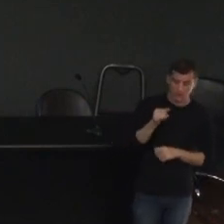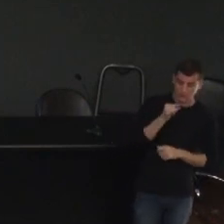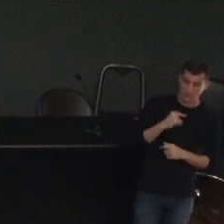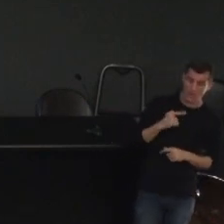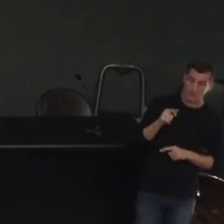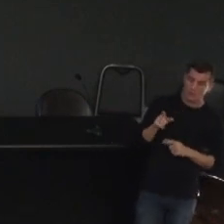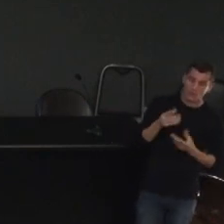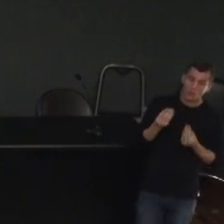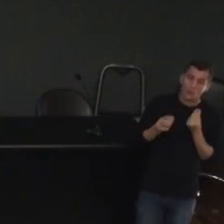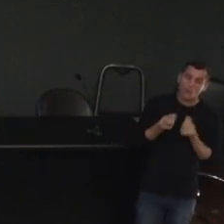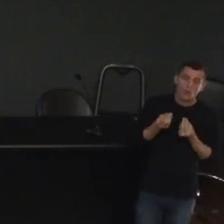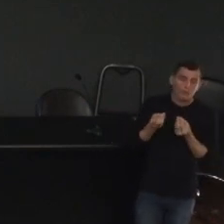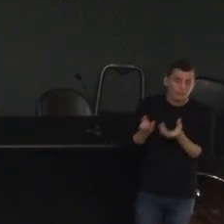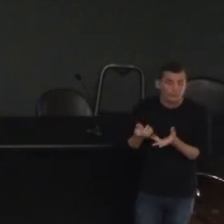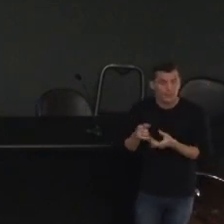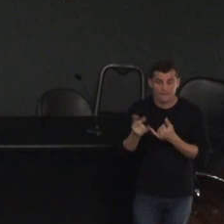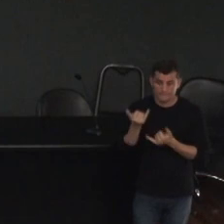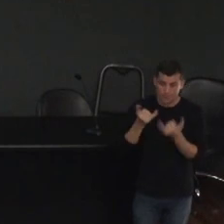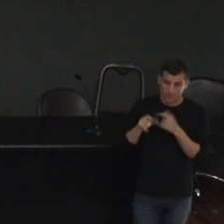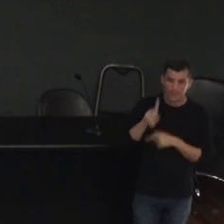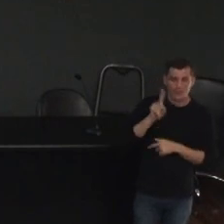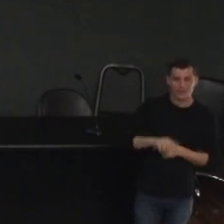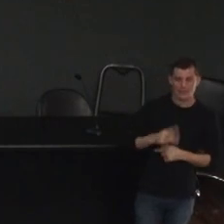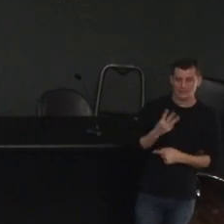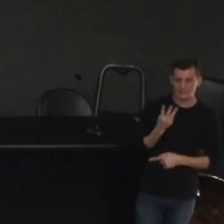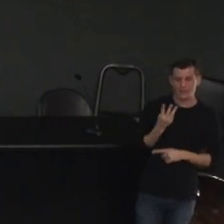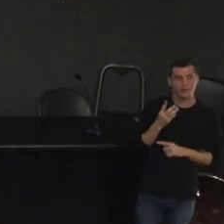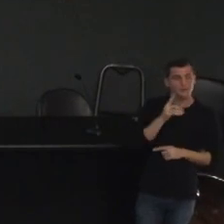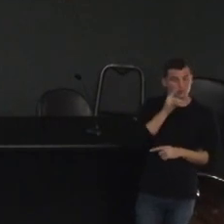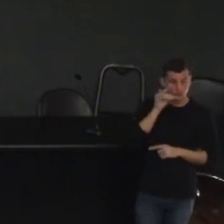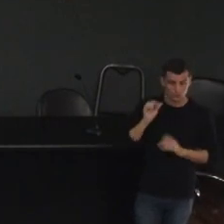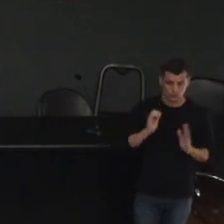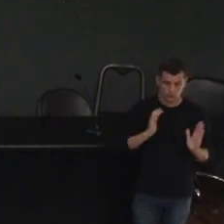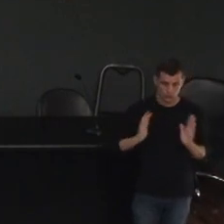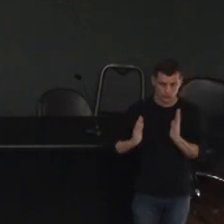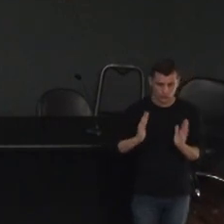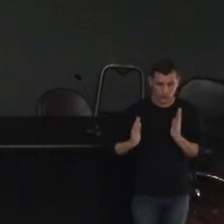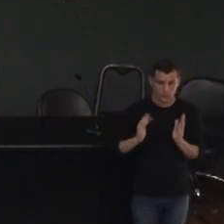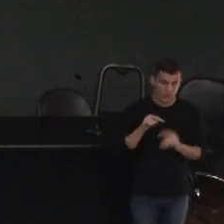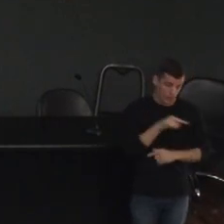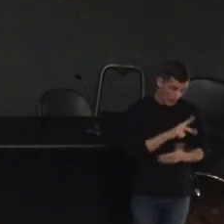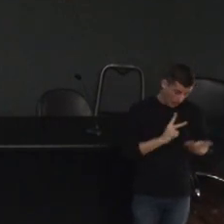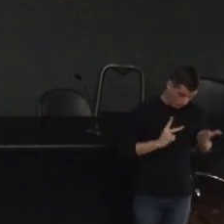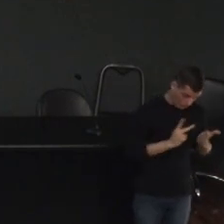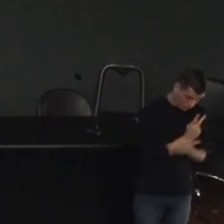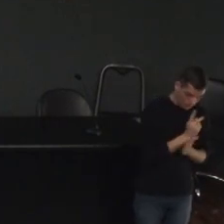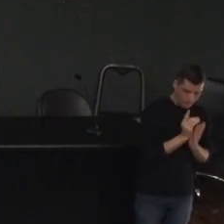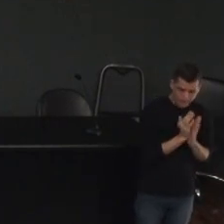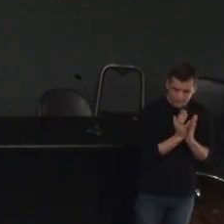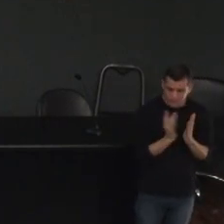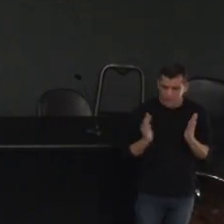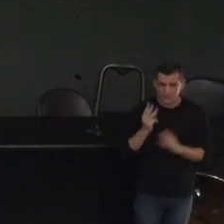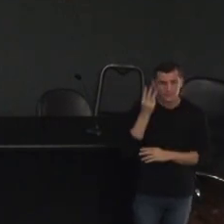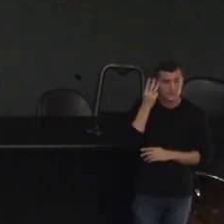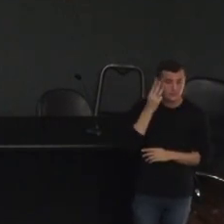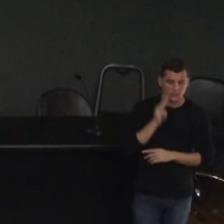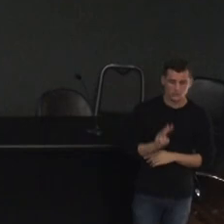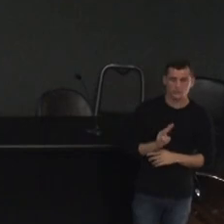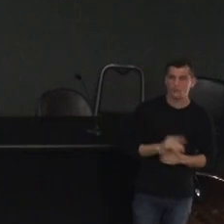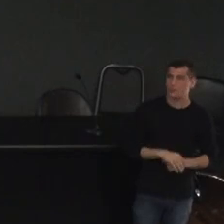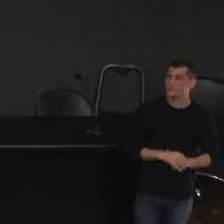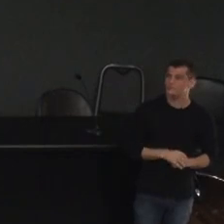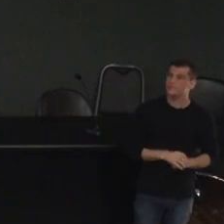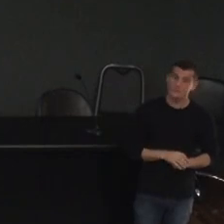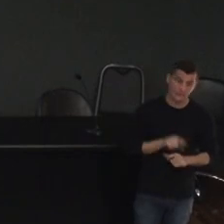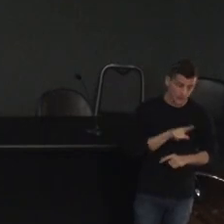contados do conhecimento do incidente de segurança por isso que a gente precisa ter tudo pronto se